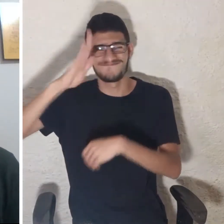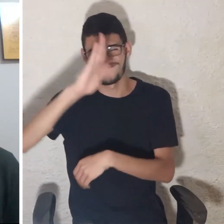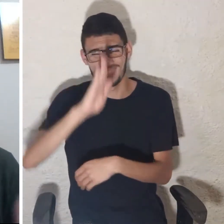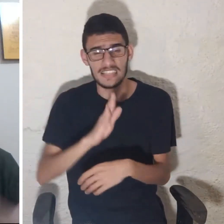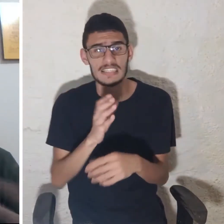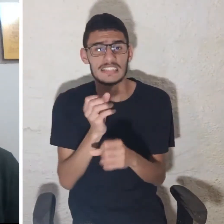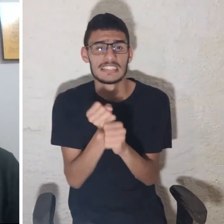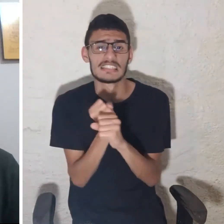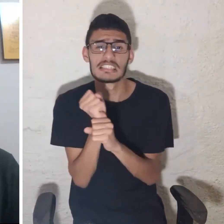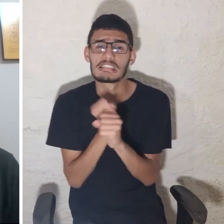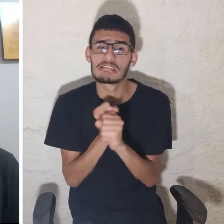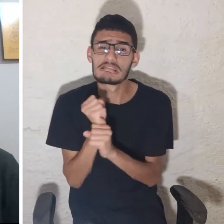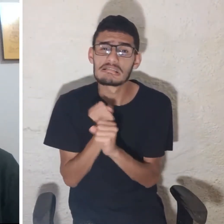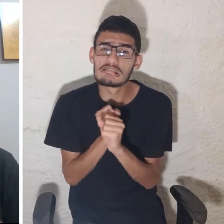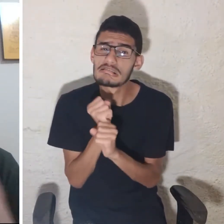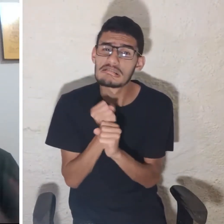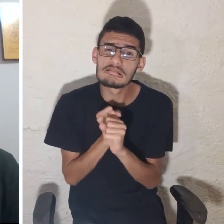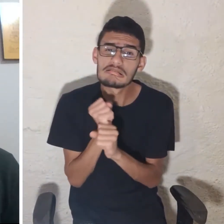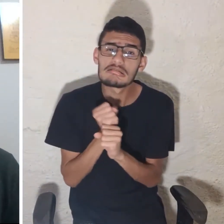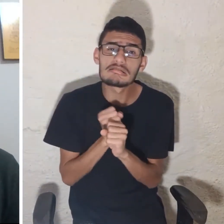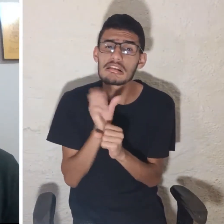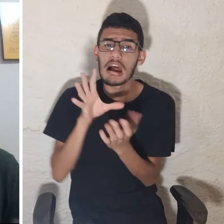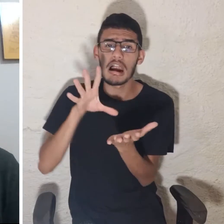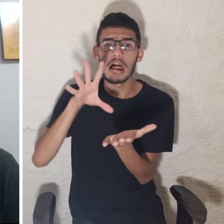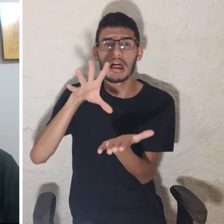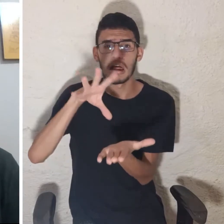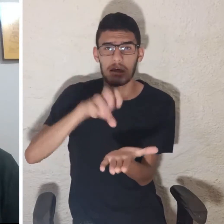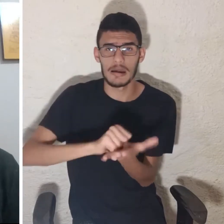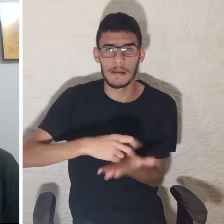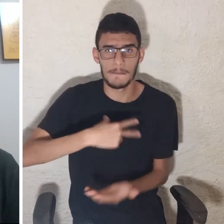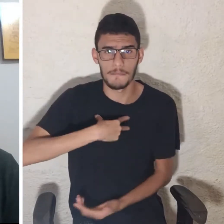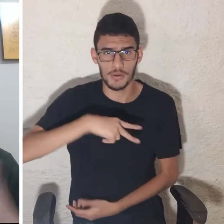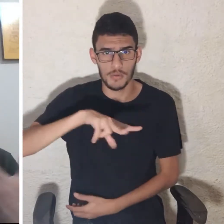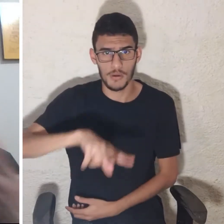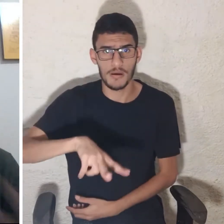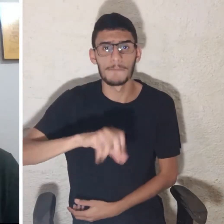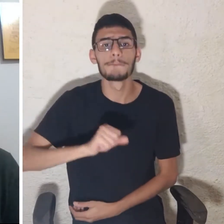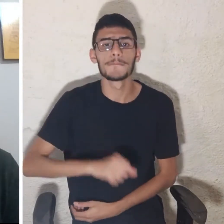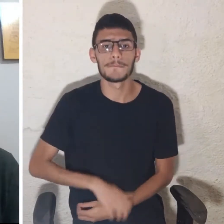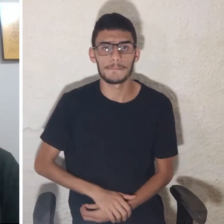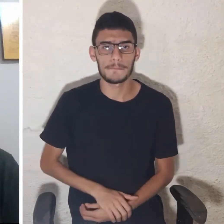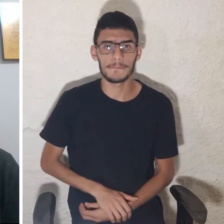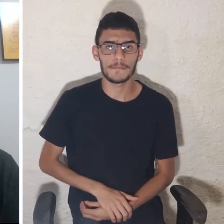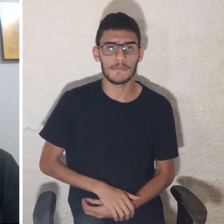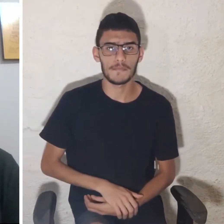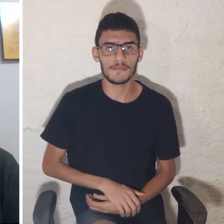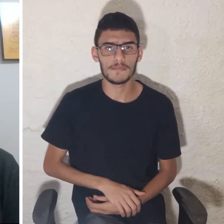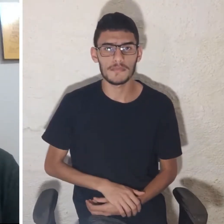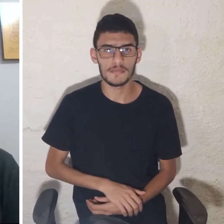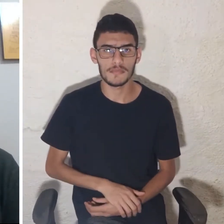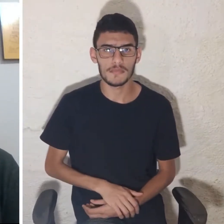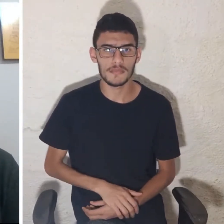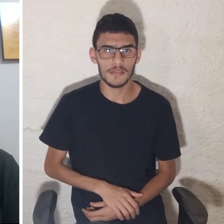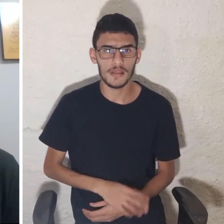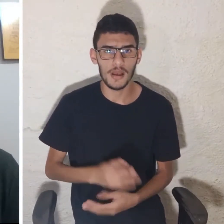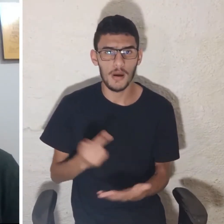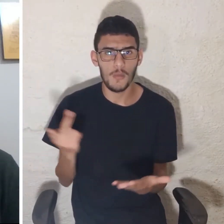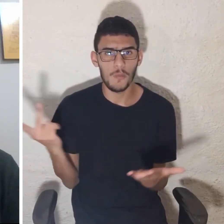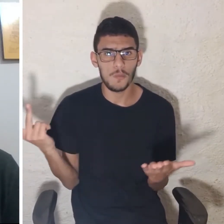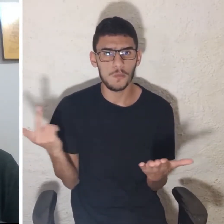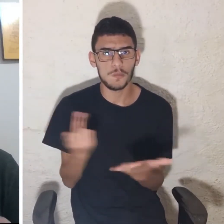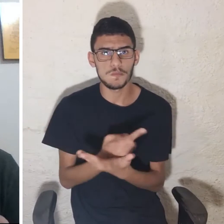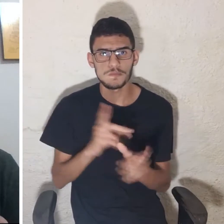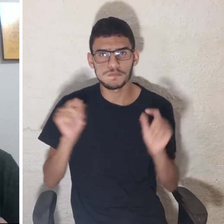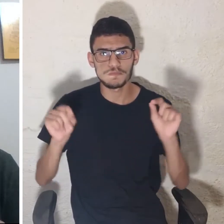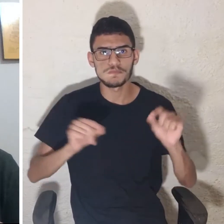Brasil, durante muitos séculos, foi colônia de Portugal. E, né, a gente então tem um momento que acontece esse